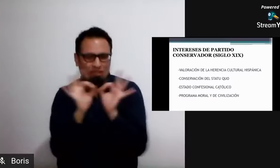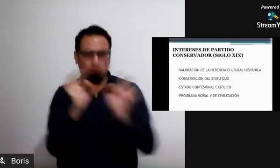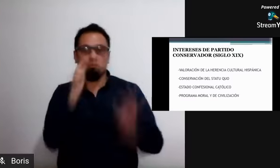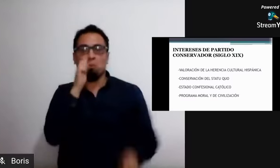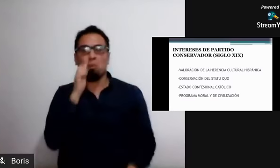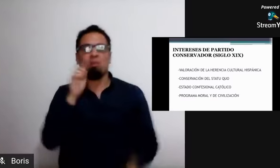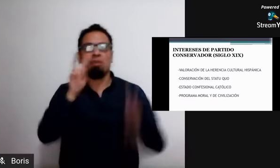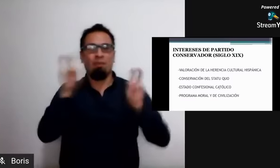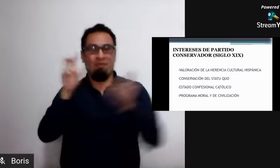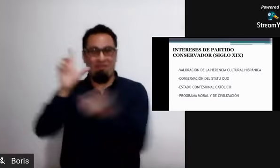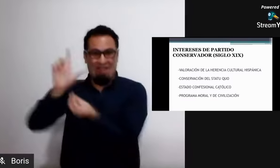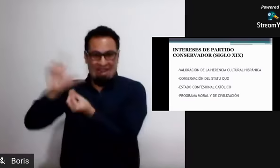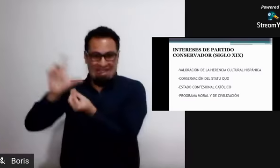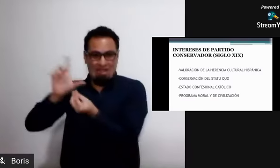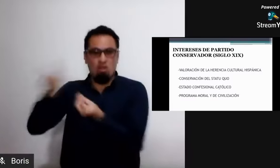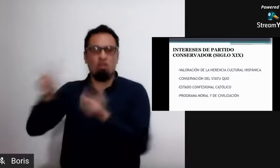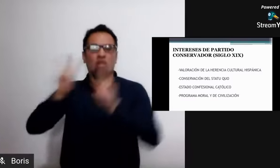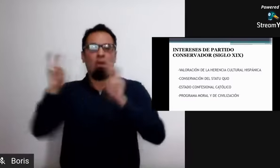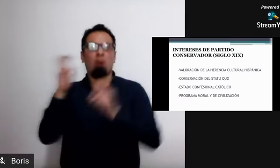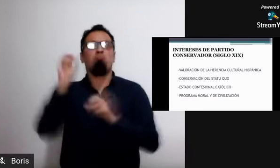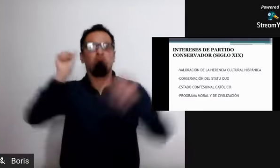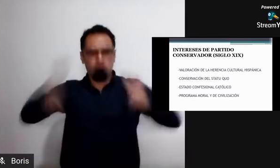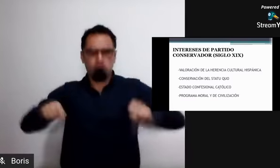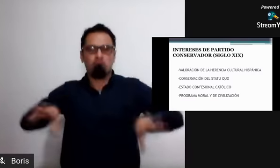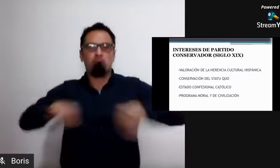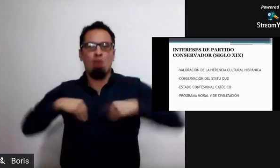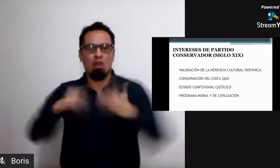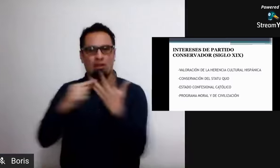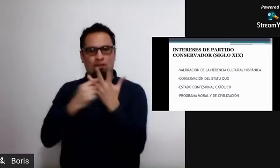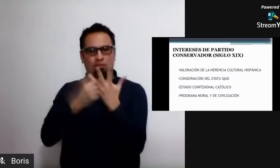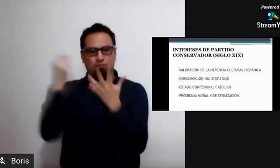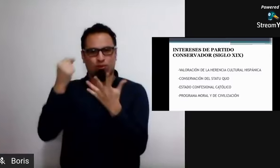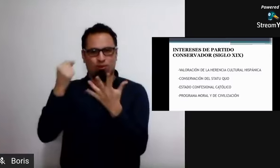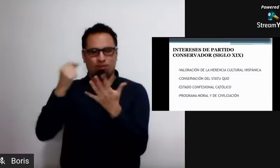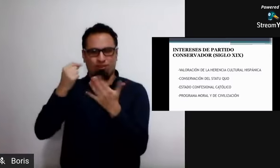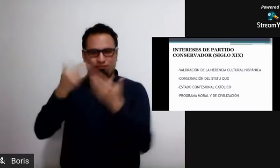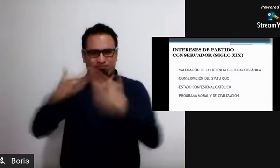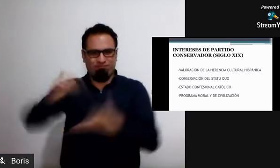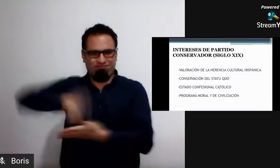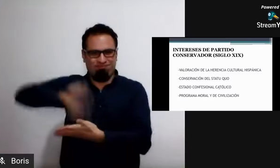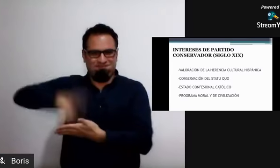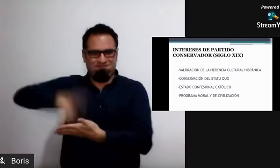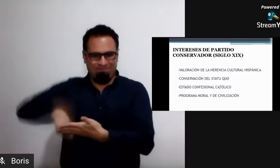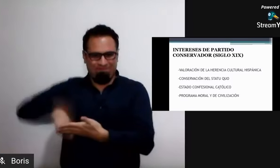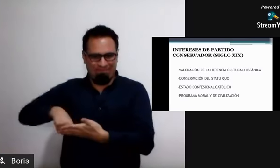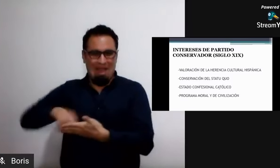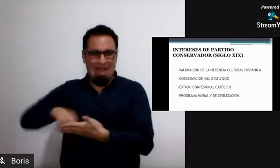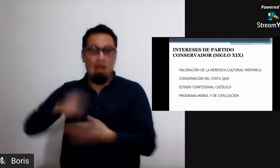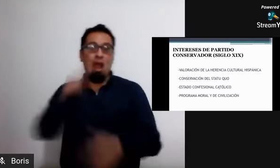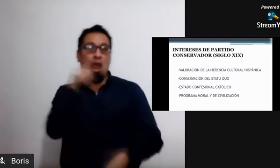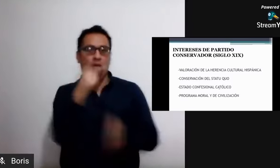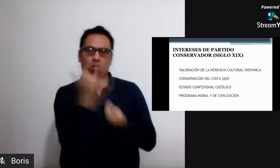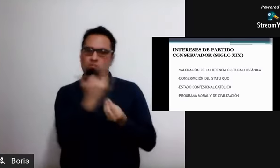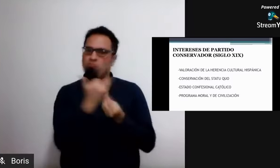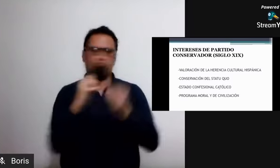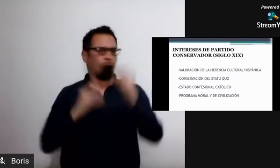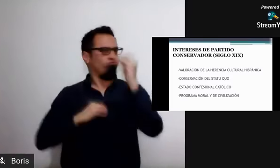las características básicamente de los conservadores. Y por el contrario,